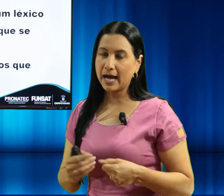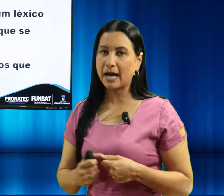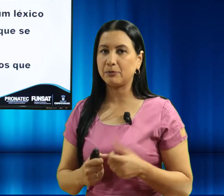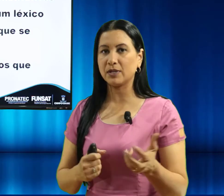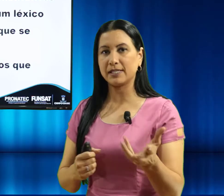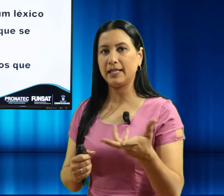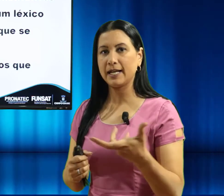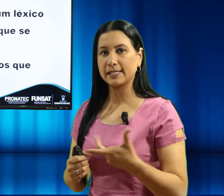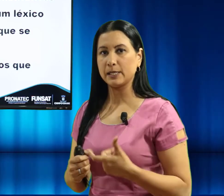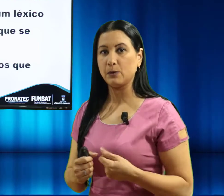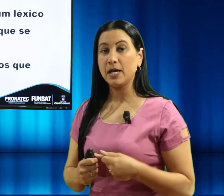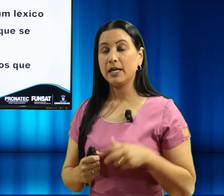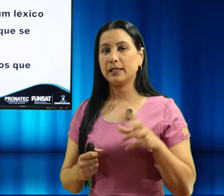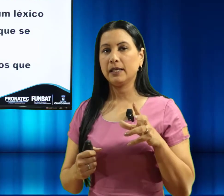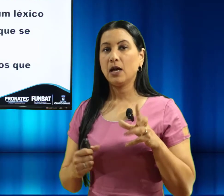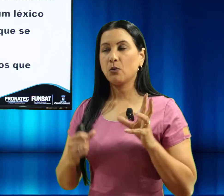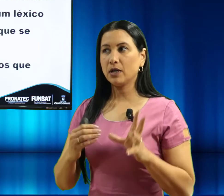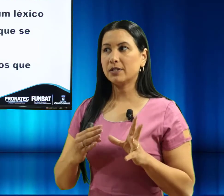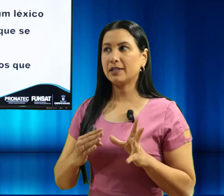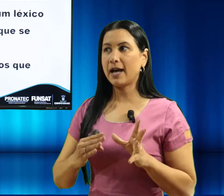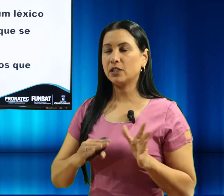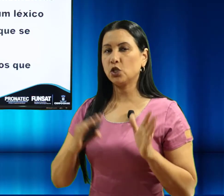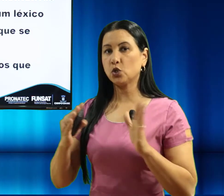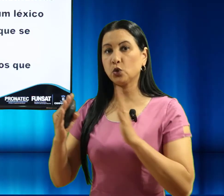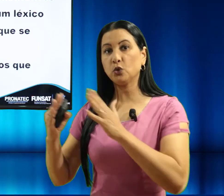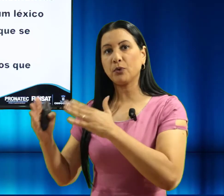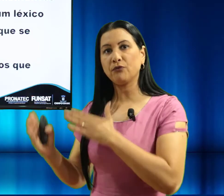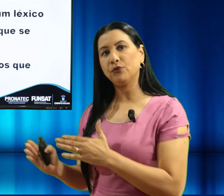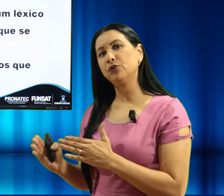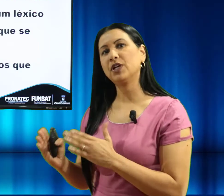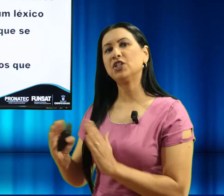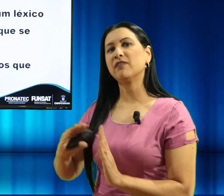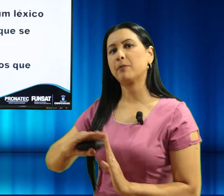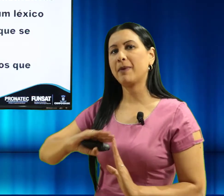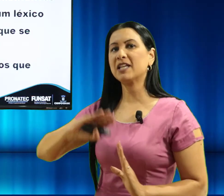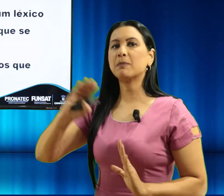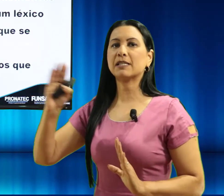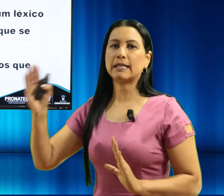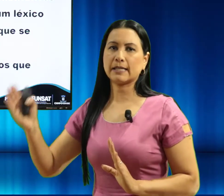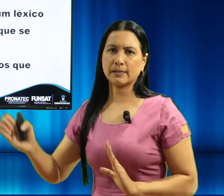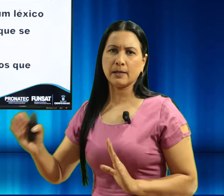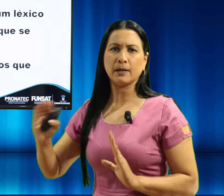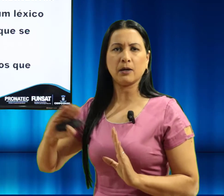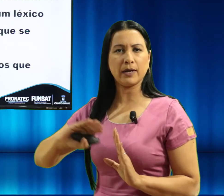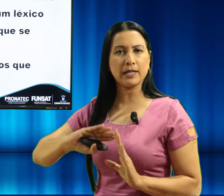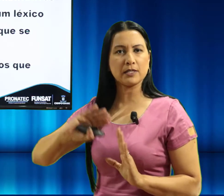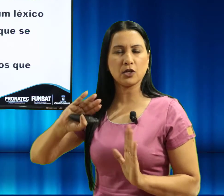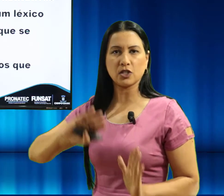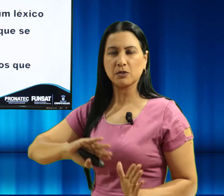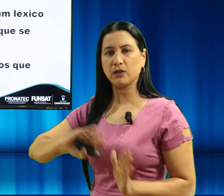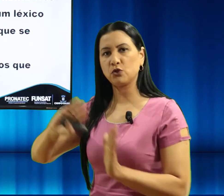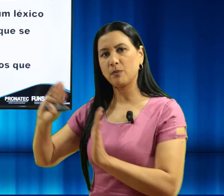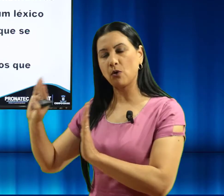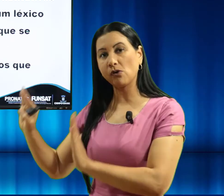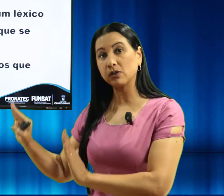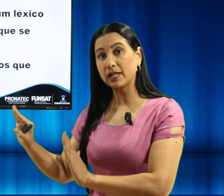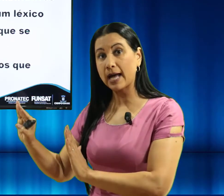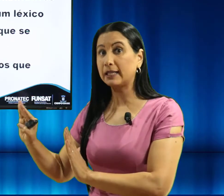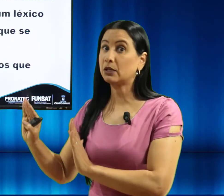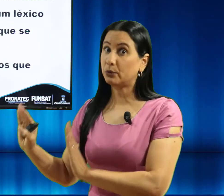rápido, aceleração. Quando se trata de estudo profundo, a gente vai para uma especialização, aí nós estamos falando de uma outra área